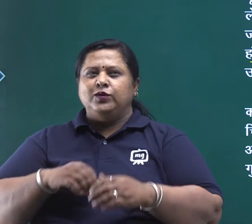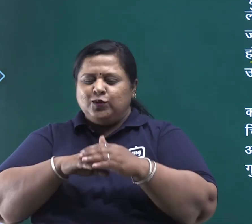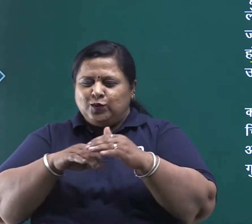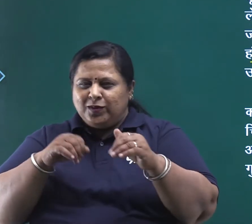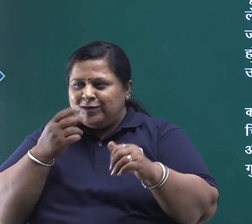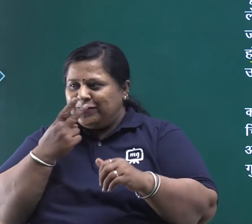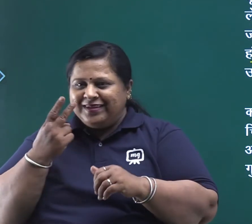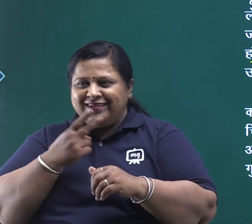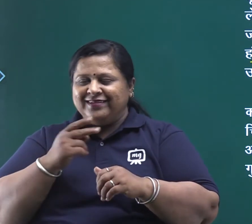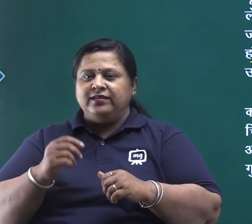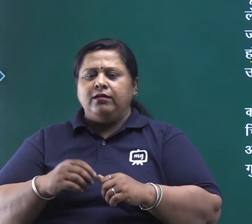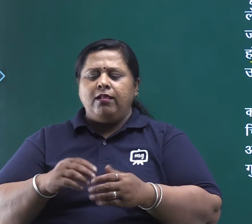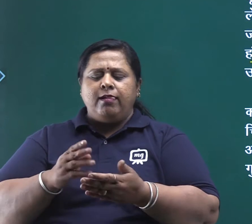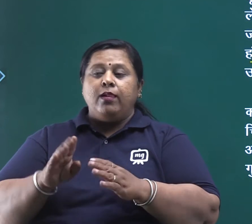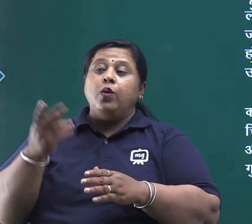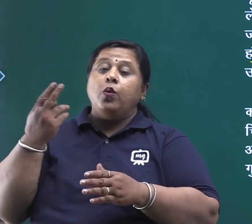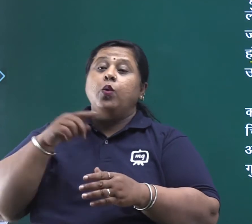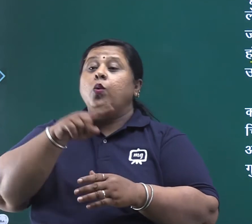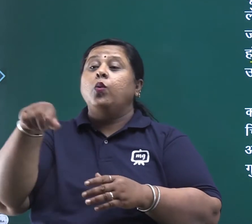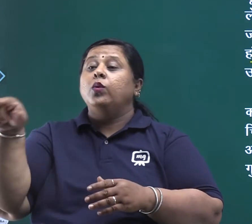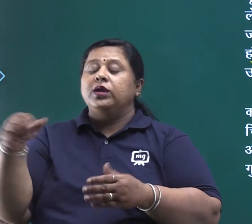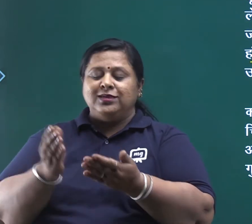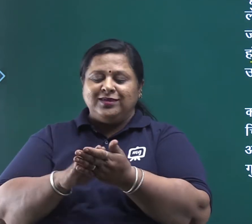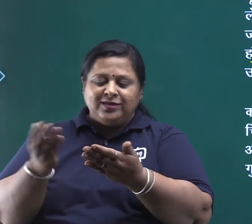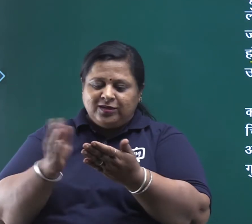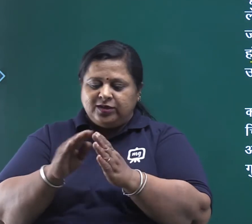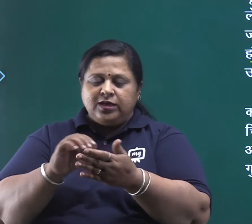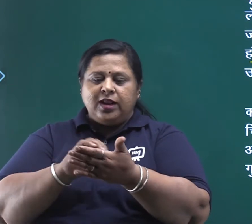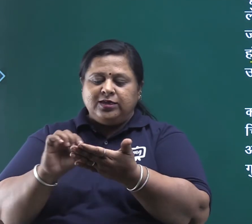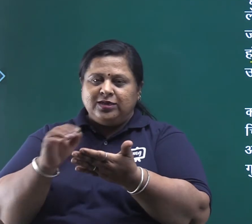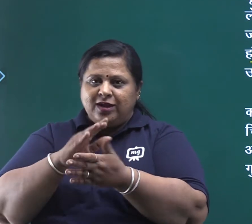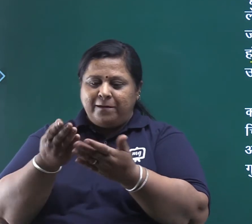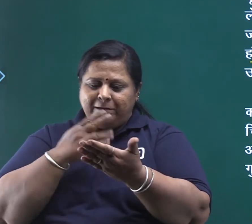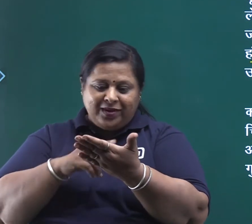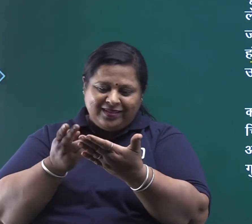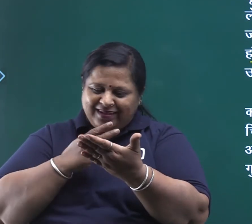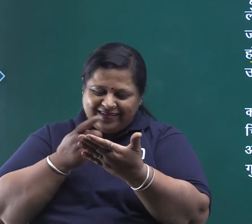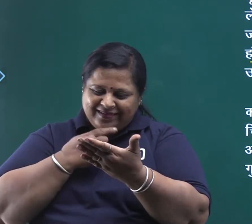चोरी लोगों की चिट्ठियां पढ़ता है।